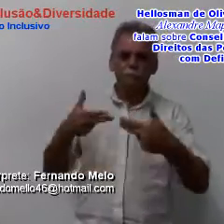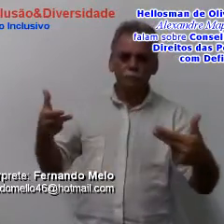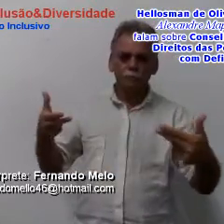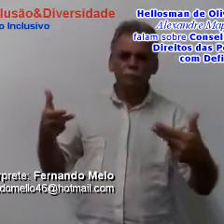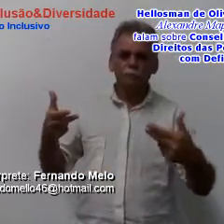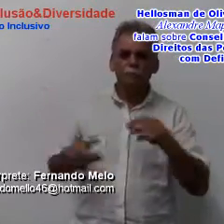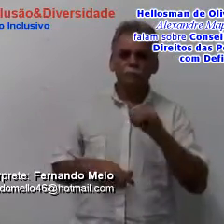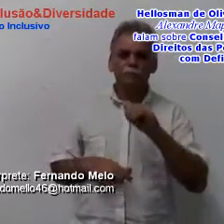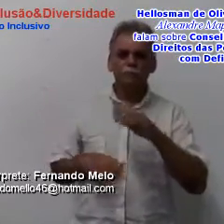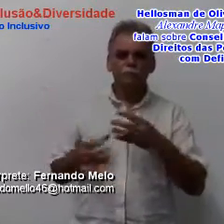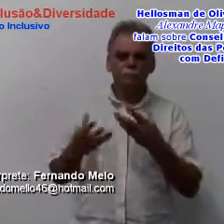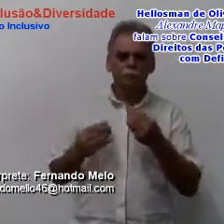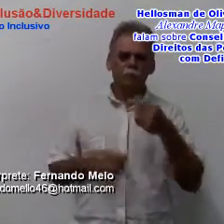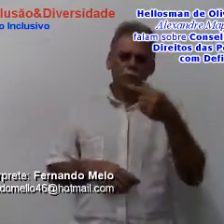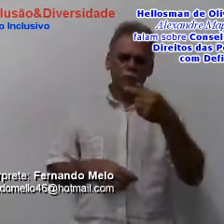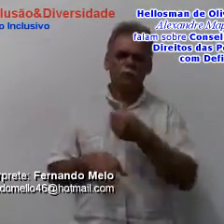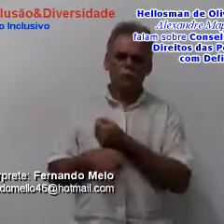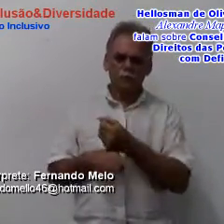desde